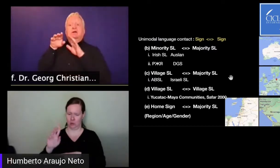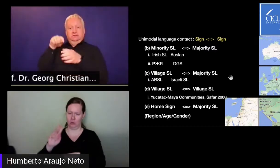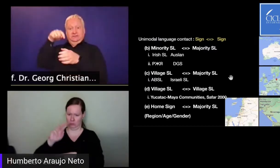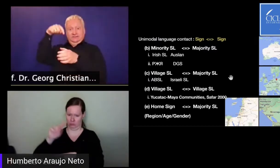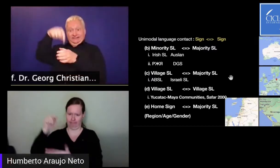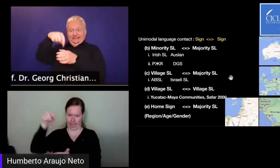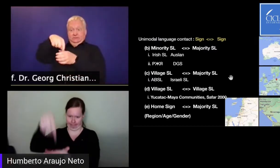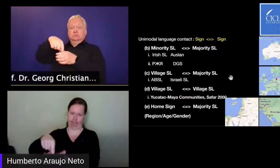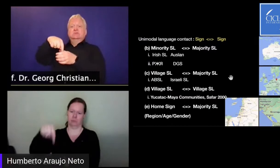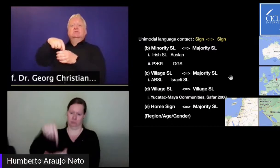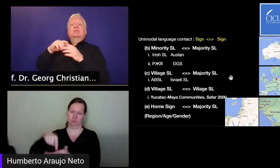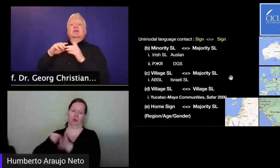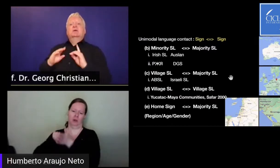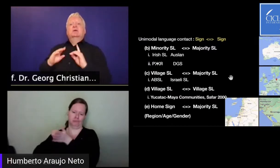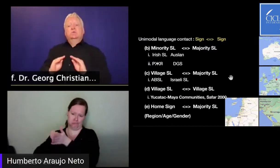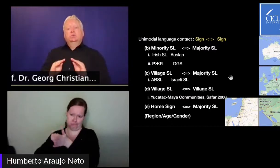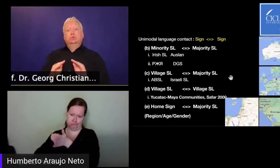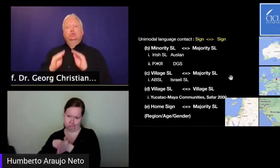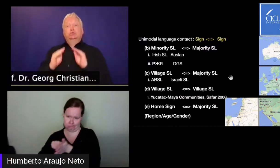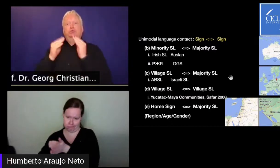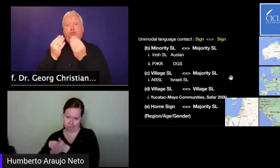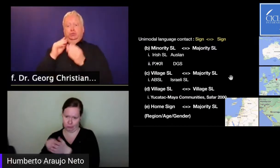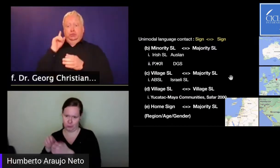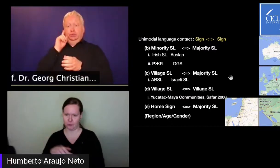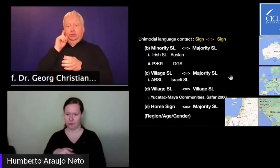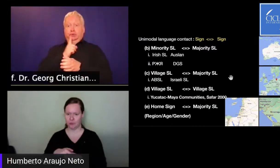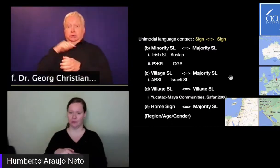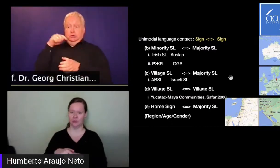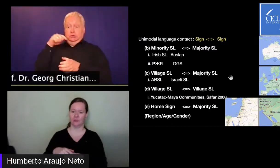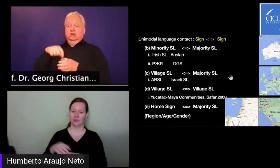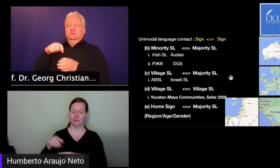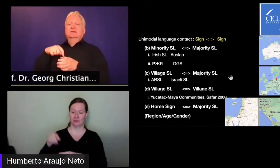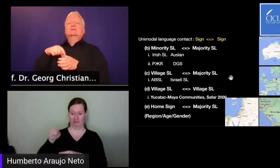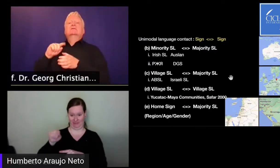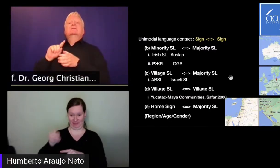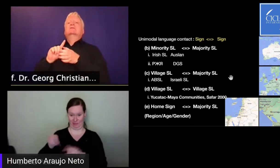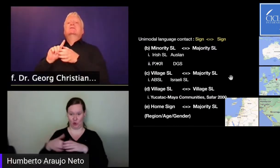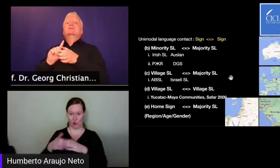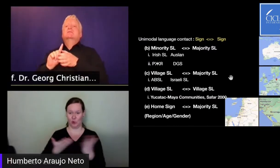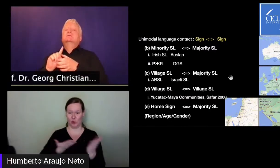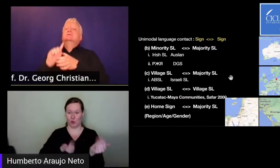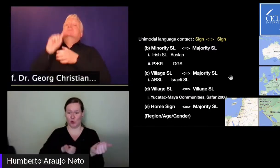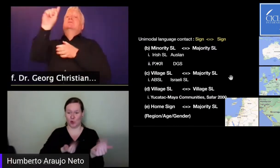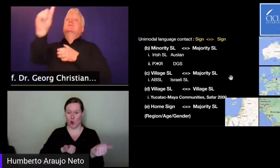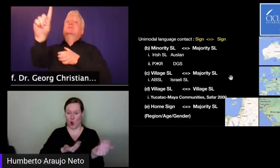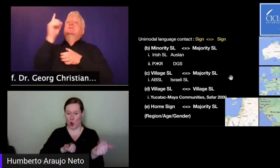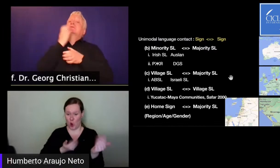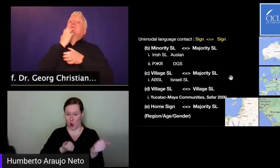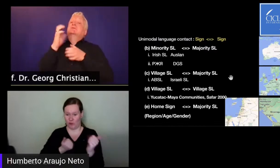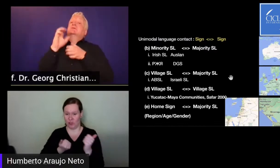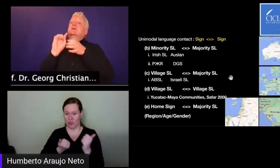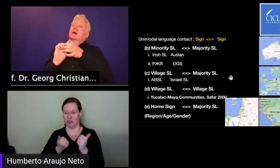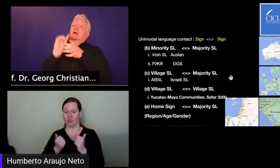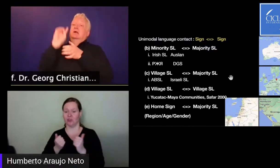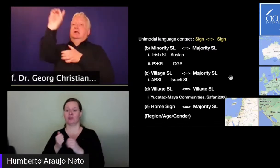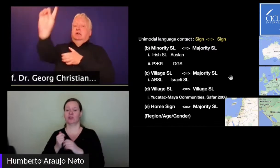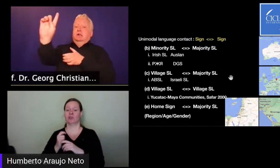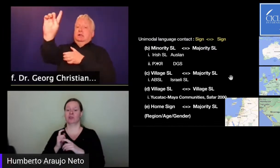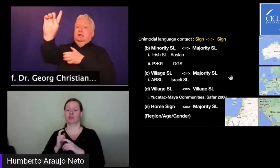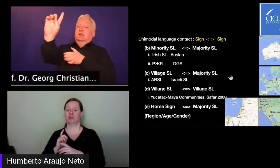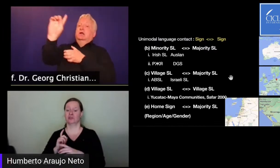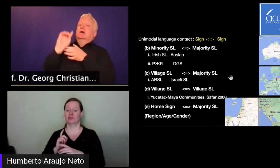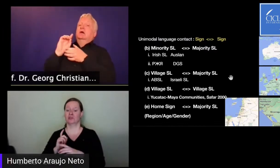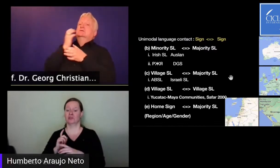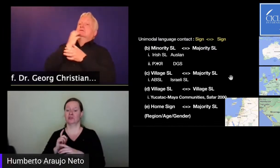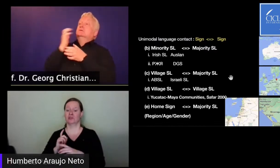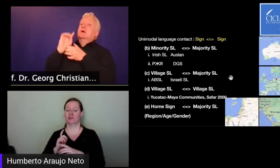como em Israel, por exemplo, você já tem alguns estudos sendo produzidos, na direção